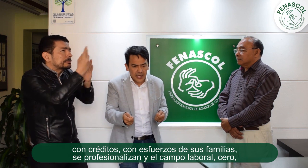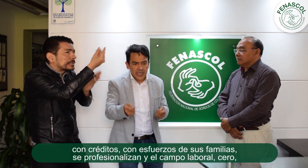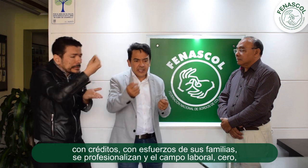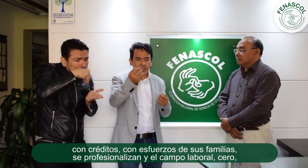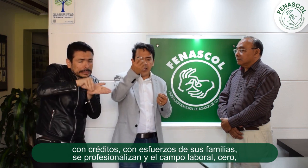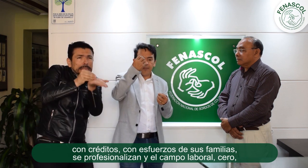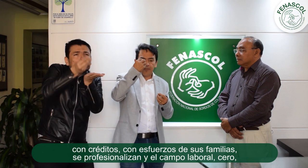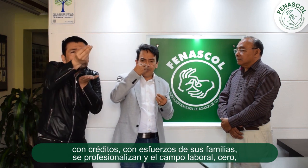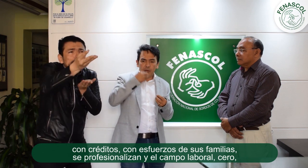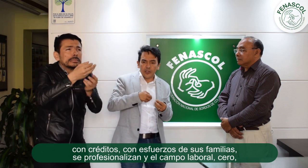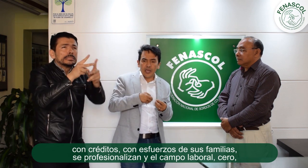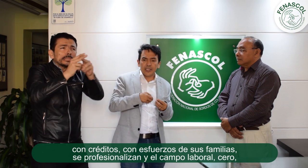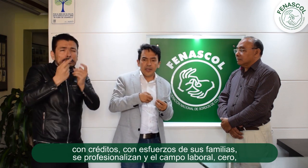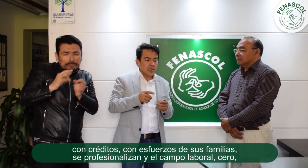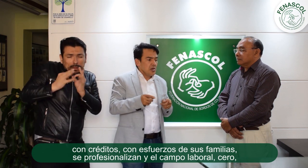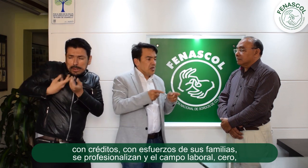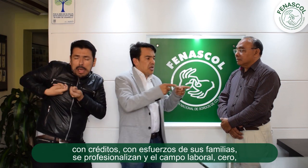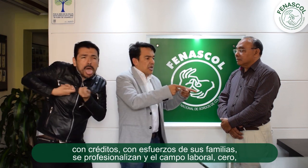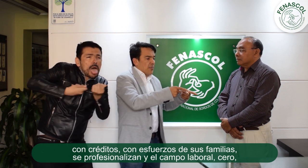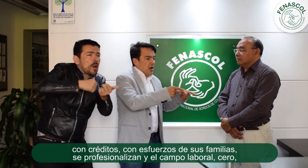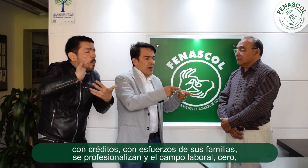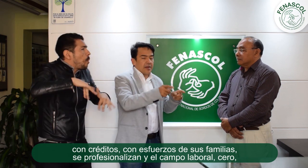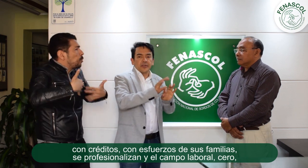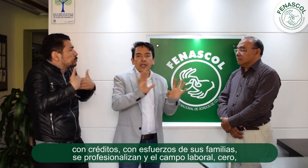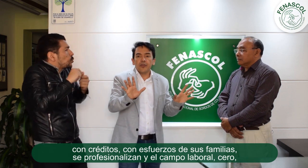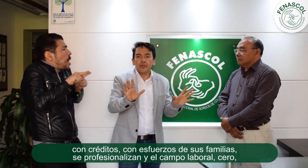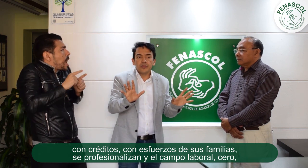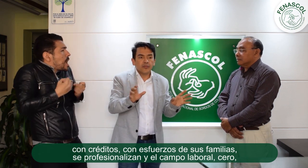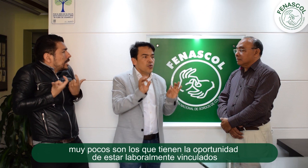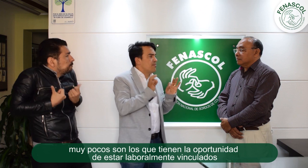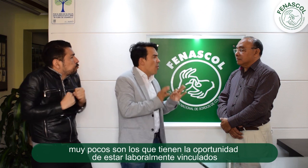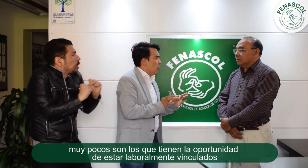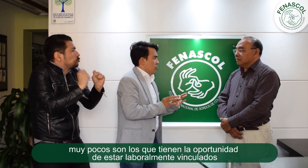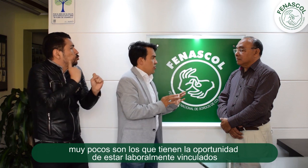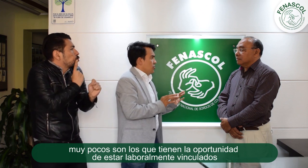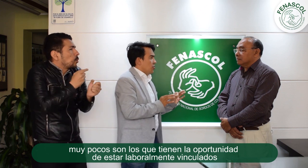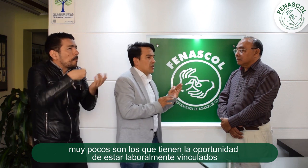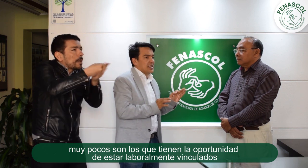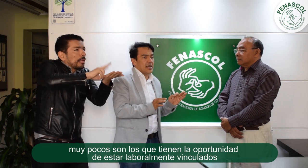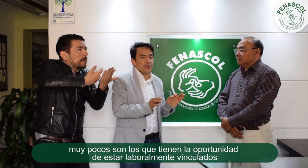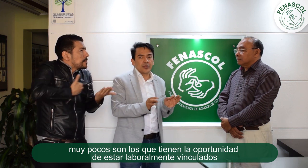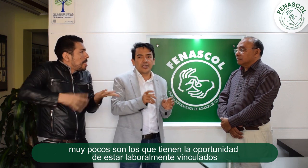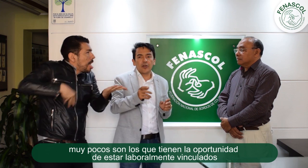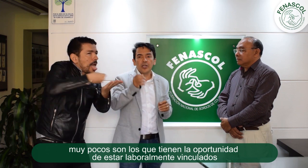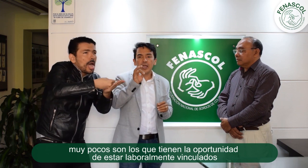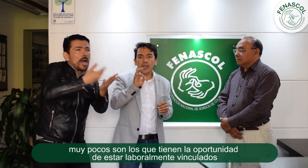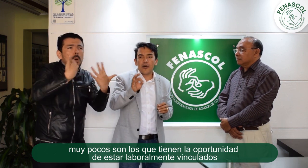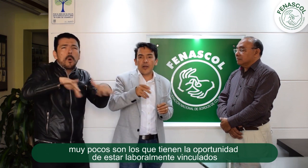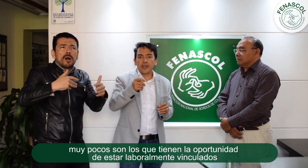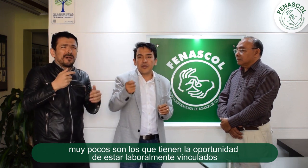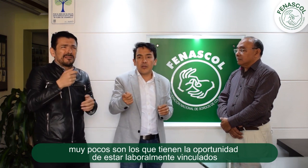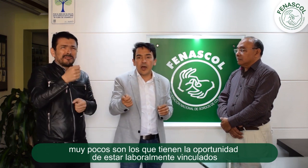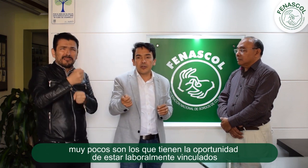familias, se profesionalizan y el campo laboral cero. Muy pocos son los que tienen la oportunidad de estar hoy